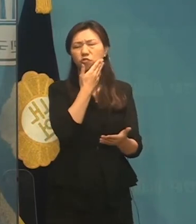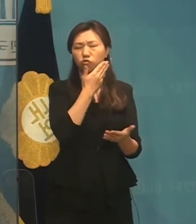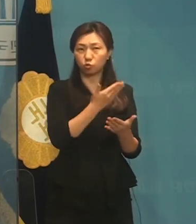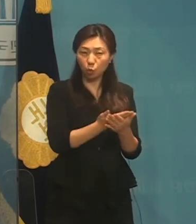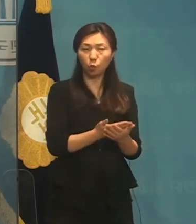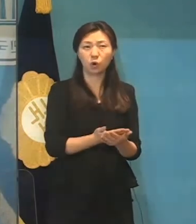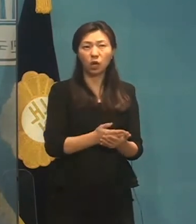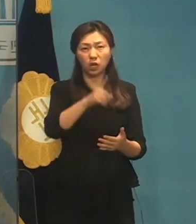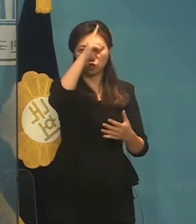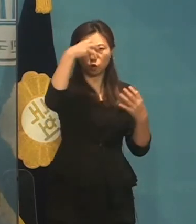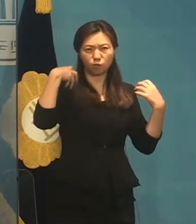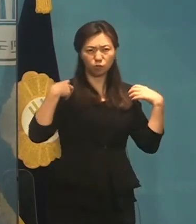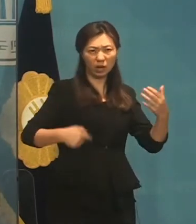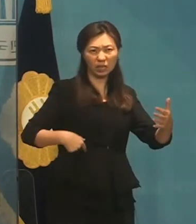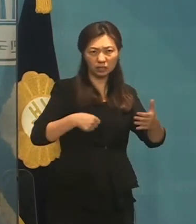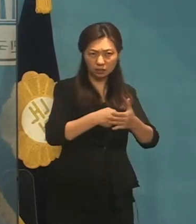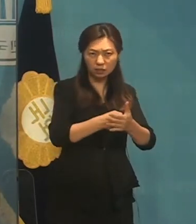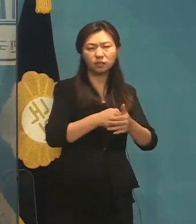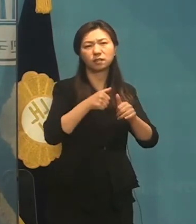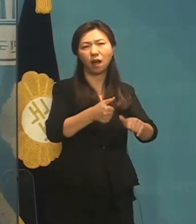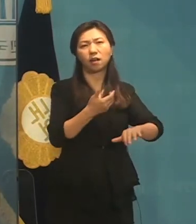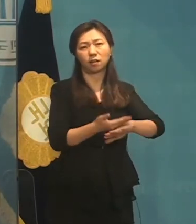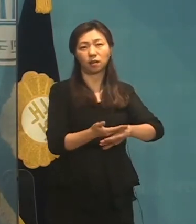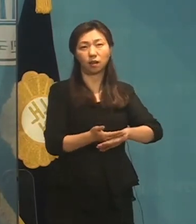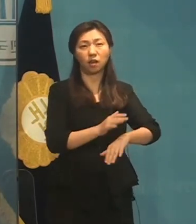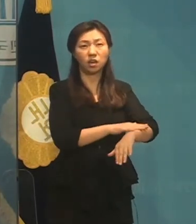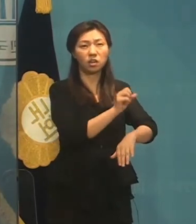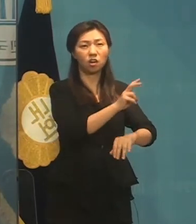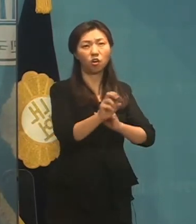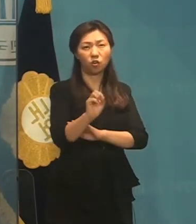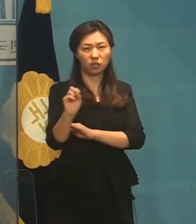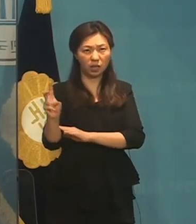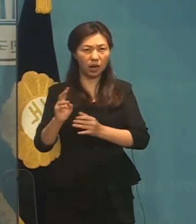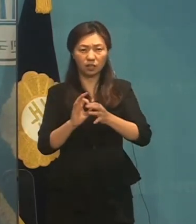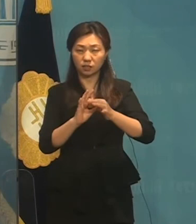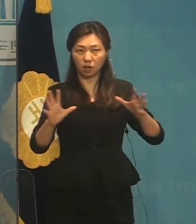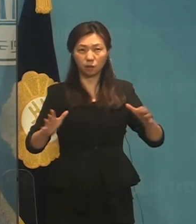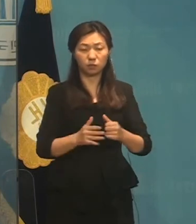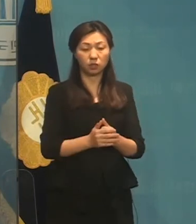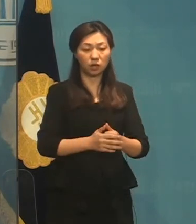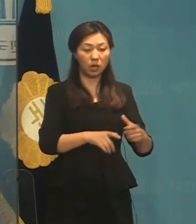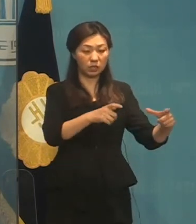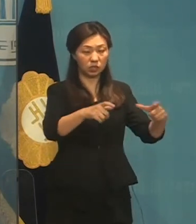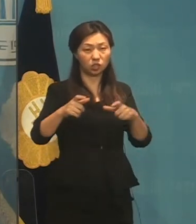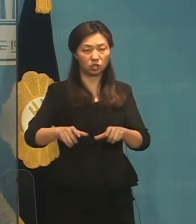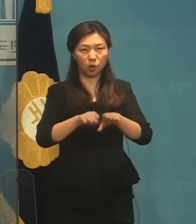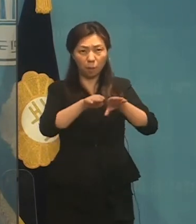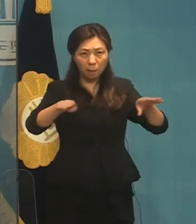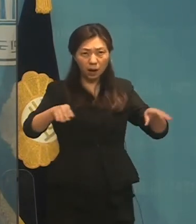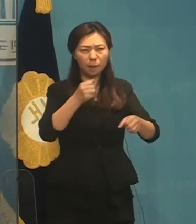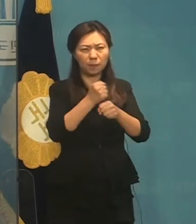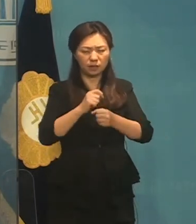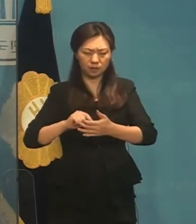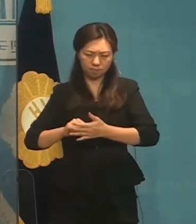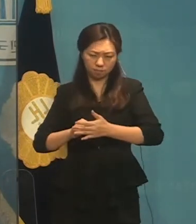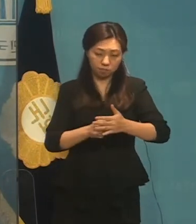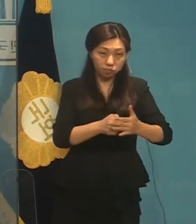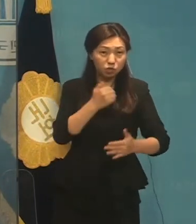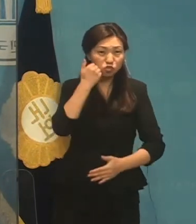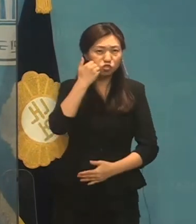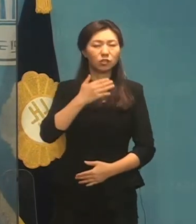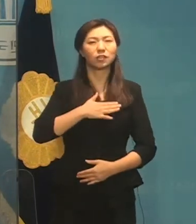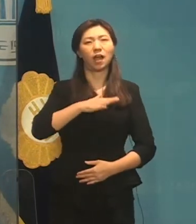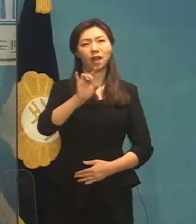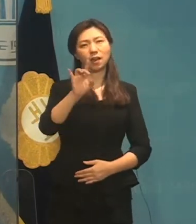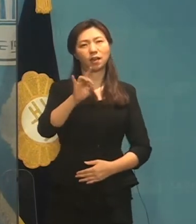정부 수립에 달려 있습니다. 여야를 포함한 모든 대통령 후보 중 균형 꿈꾼을 강하게 밀고 나갈 후보는 기호 2번